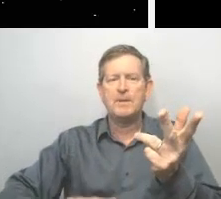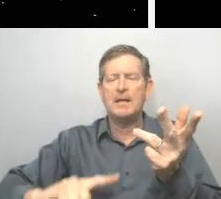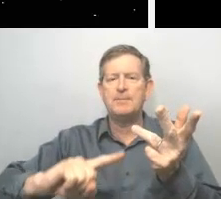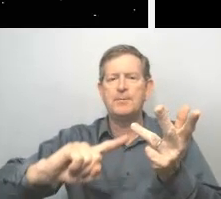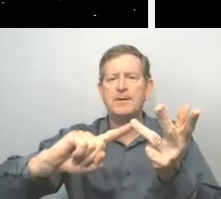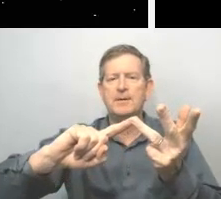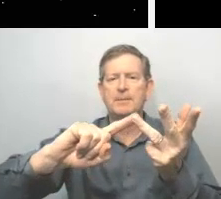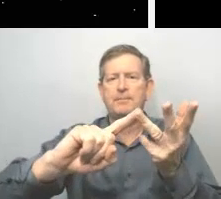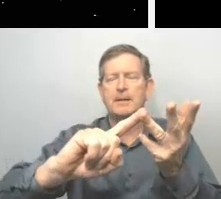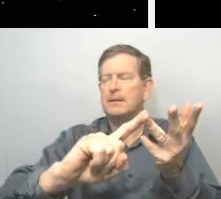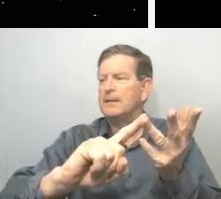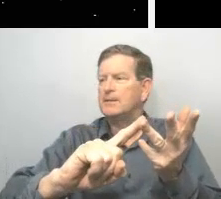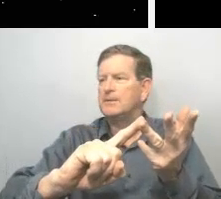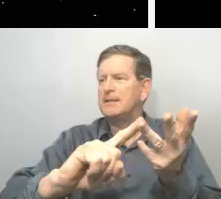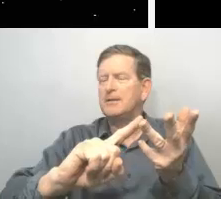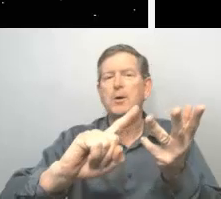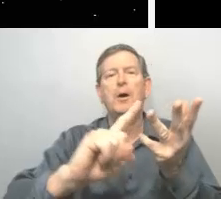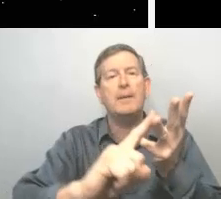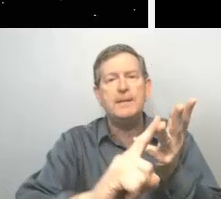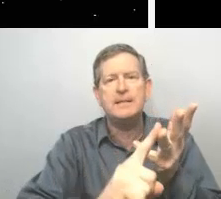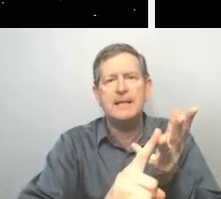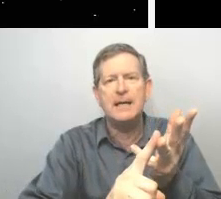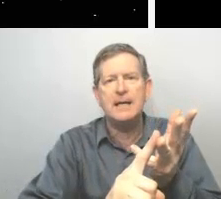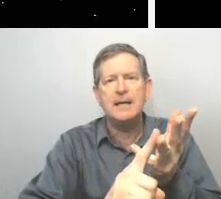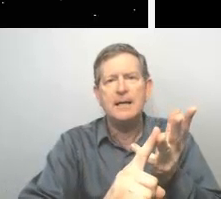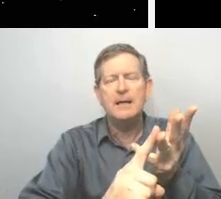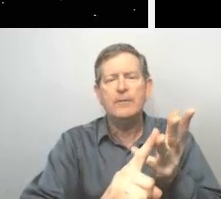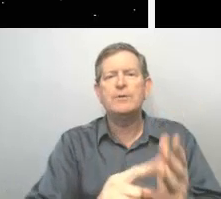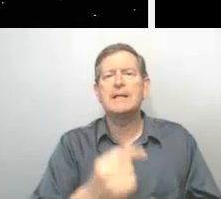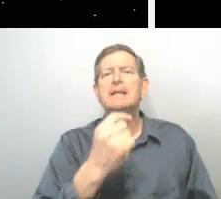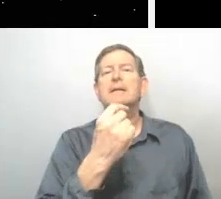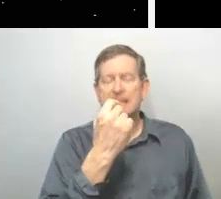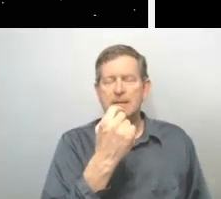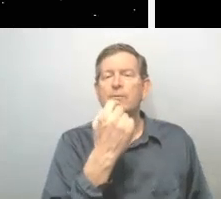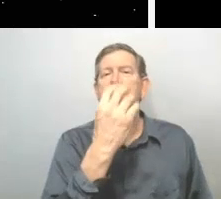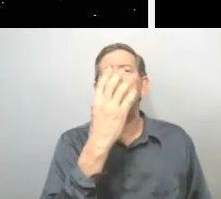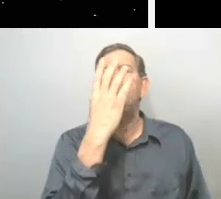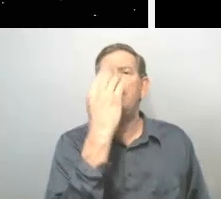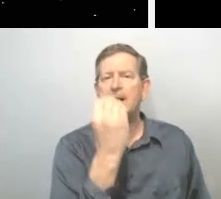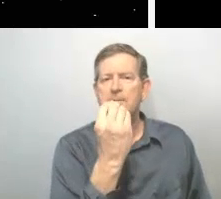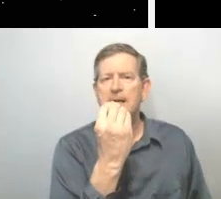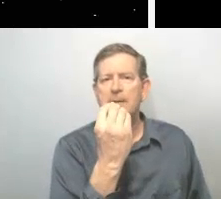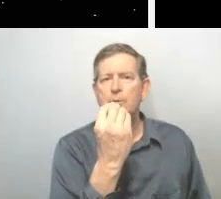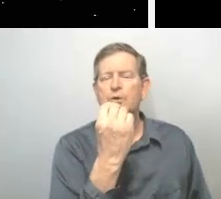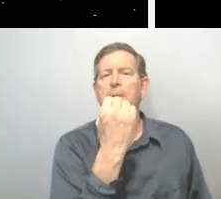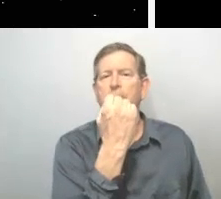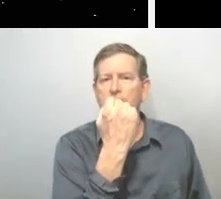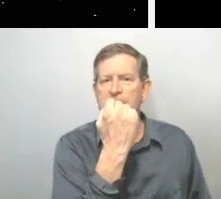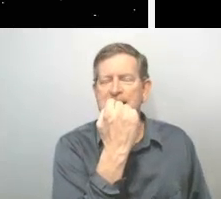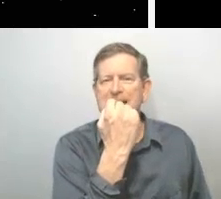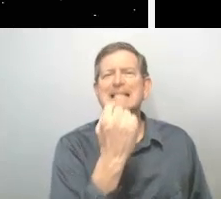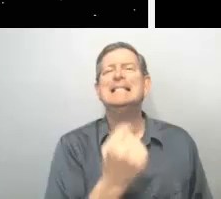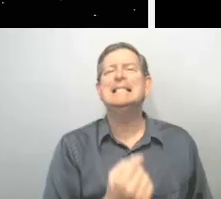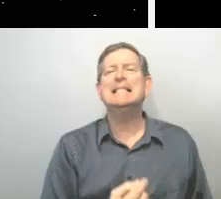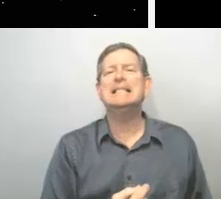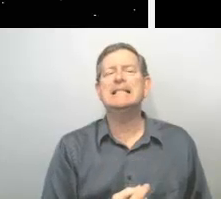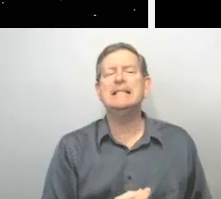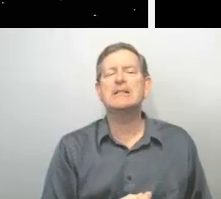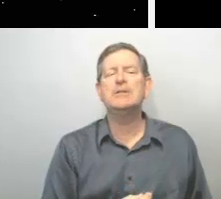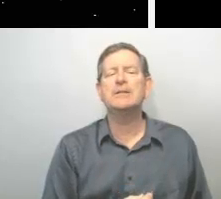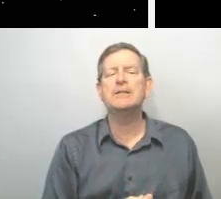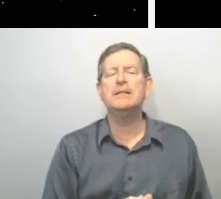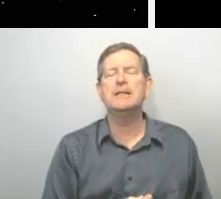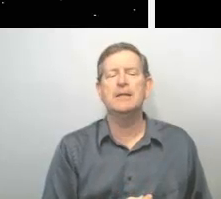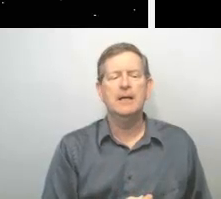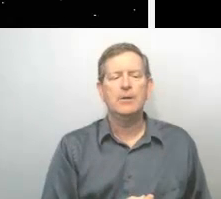rester, et puis, qu'est-ce que c'était encore? Habiter. Vous allez fermer la bouche et prononcer la